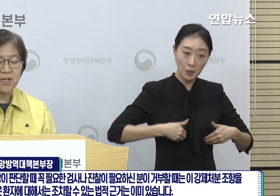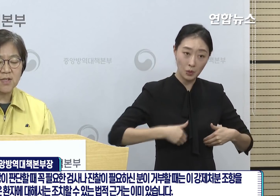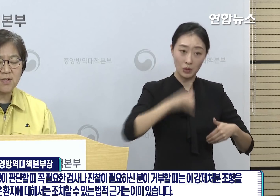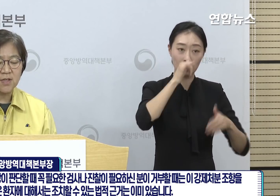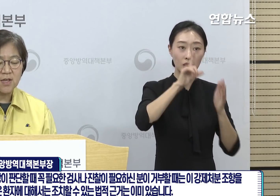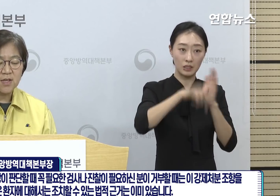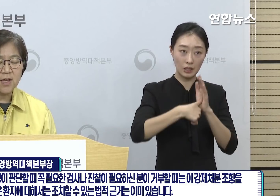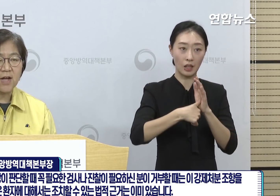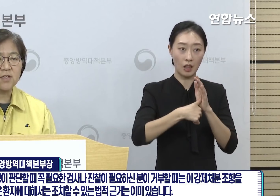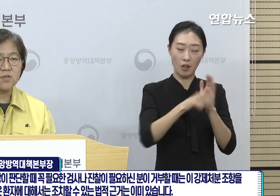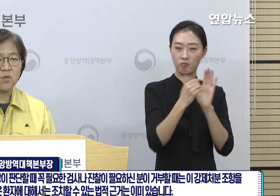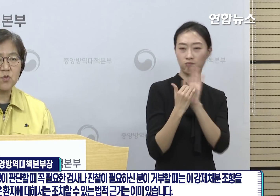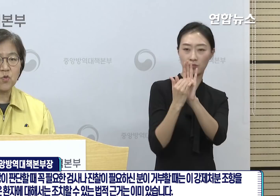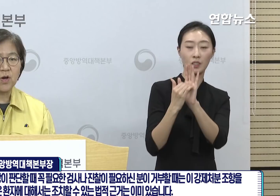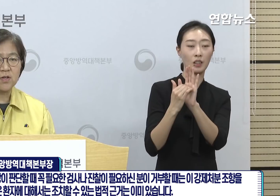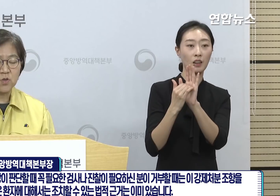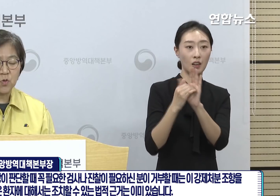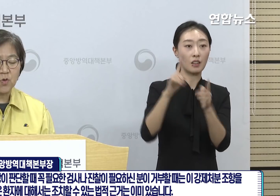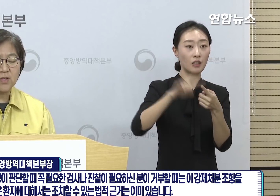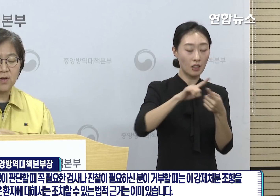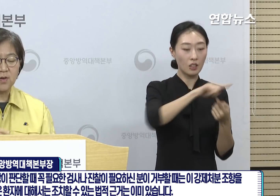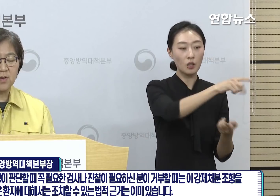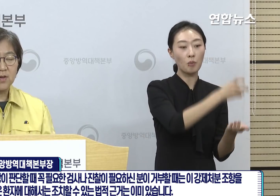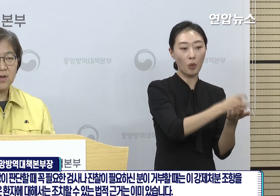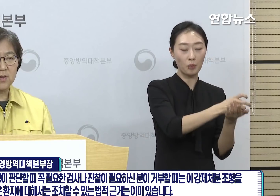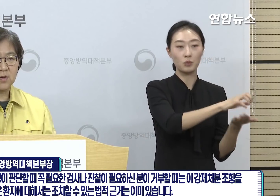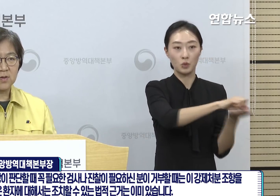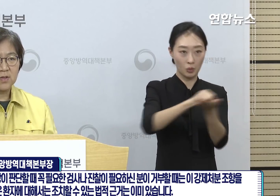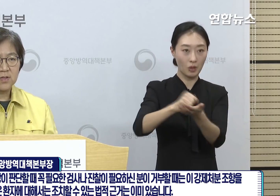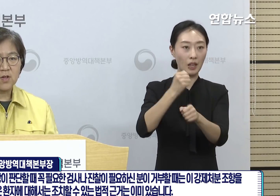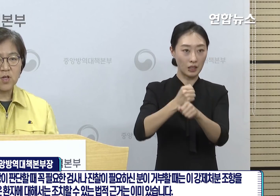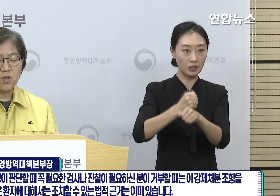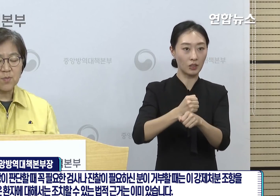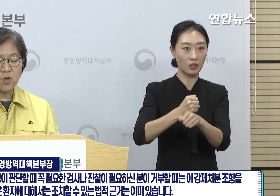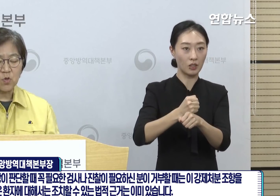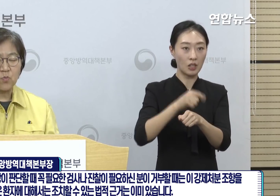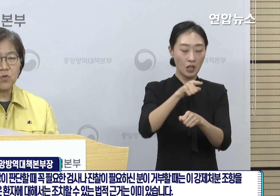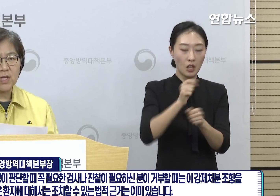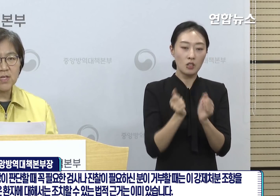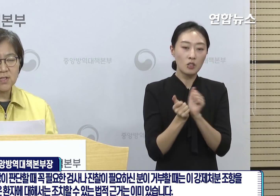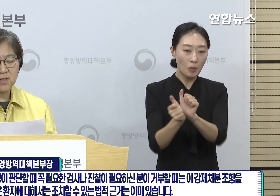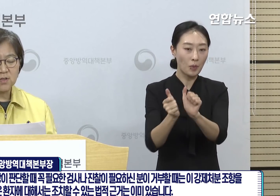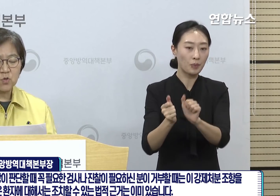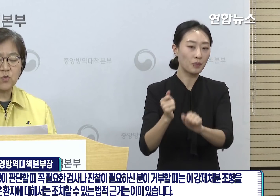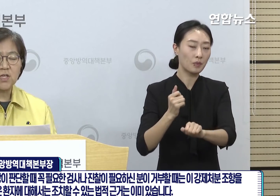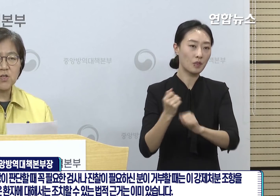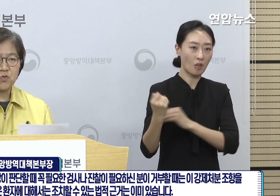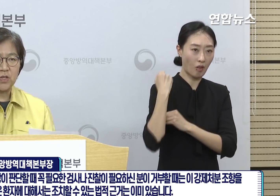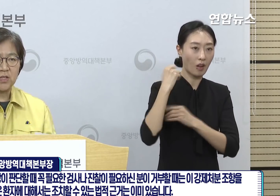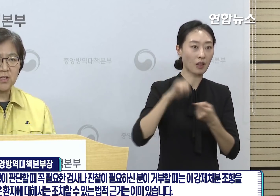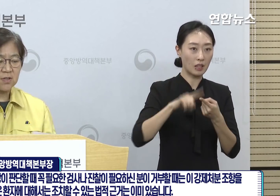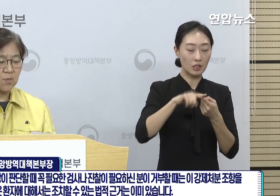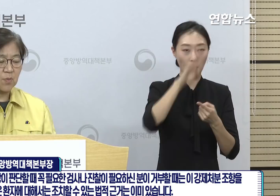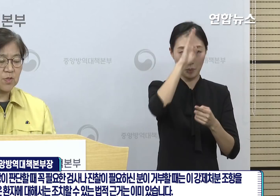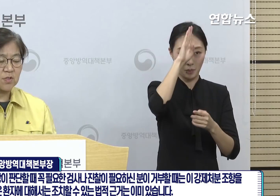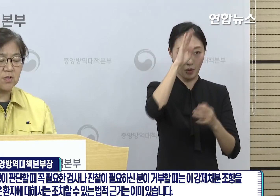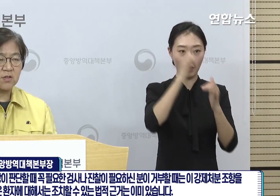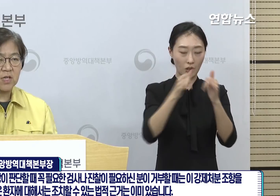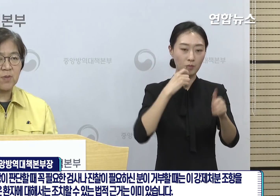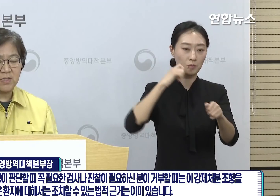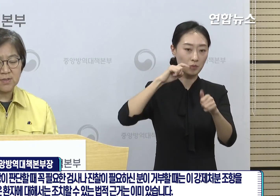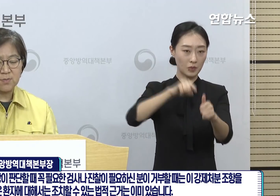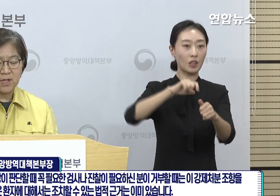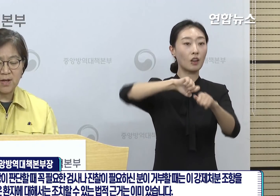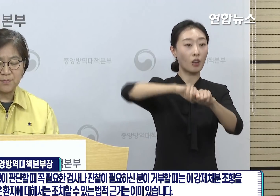거부를 할 때는 이강진 처분 조항을 적용해서 어 그런 전염력이 높은 환자에 대해서는 조치할 수 있는 그런 법적